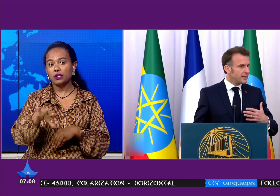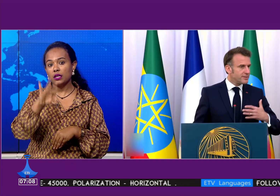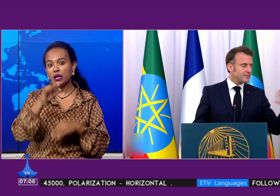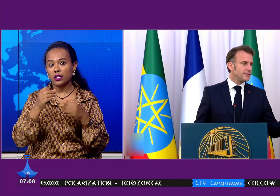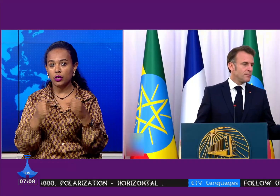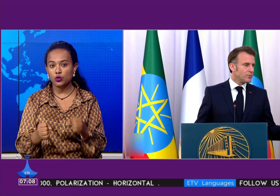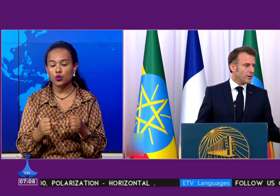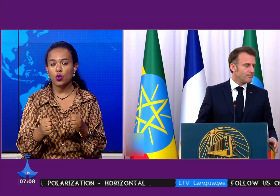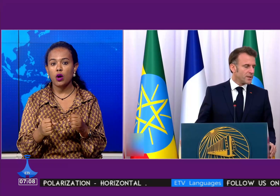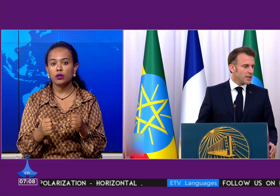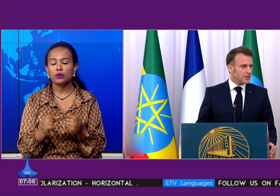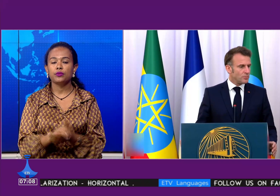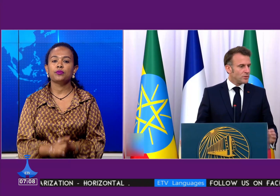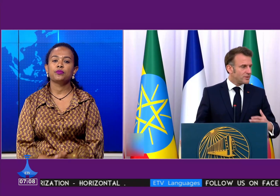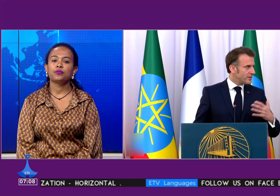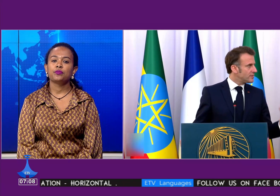ያስችሎታል።